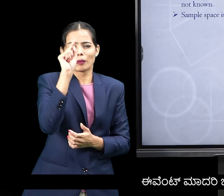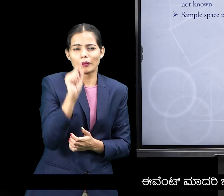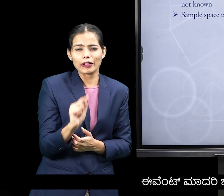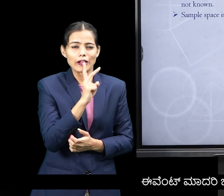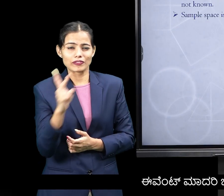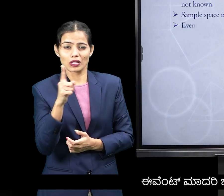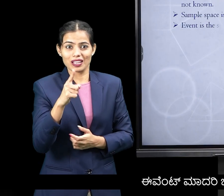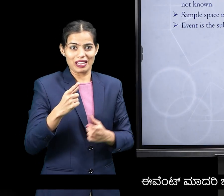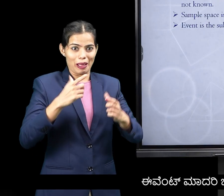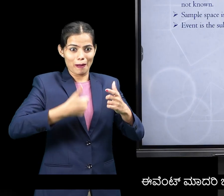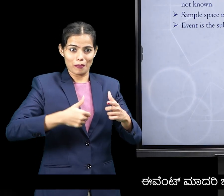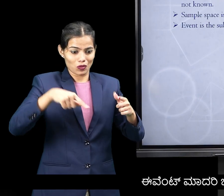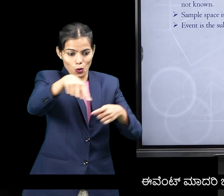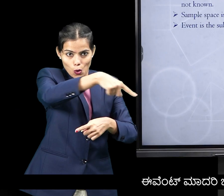ಇವೆಂಟ್ ಮಾದರಿ ಜಾಗದ ಉಪವಿಭಾಗವಾಗಿದೆ.